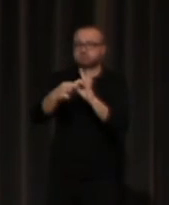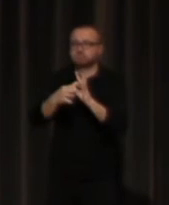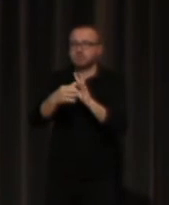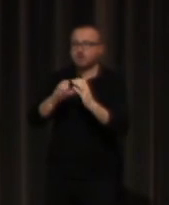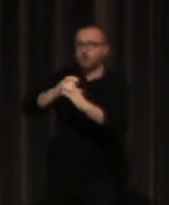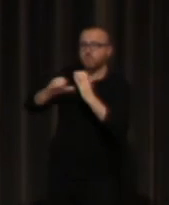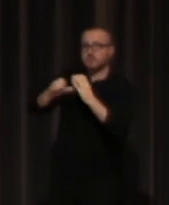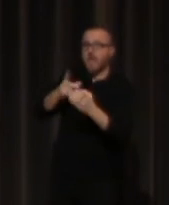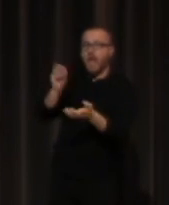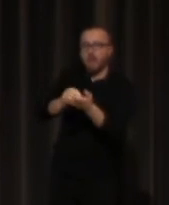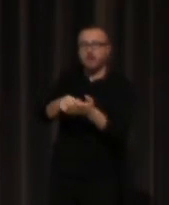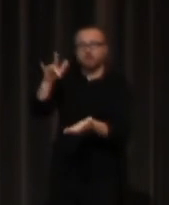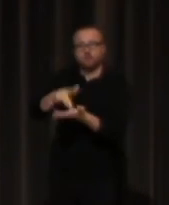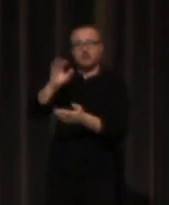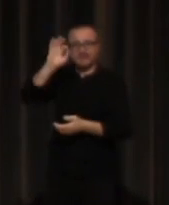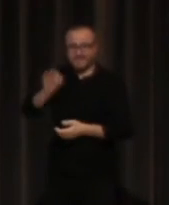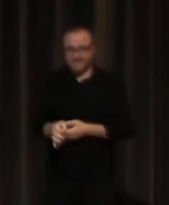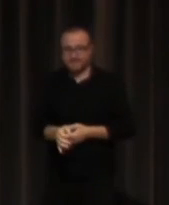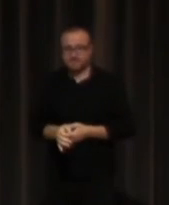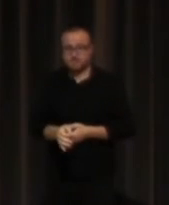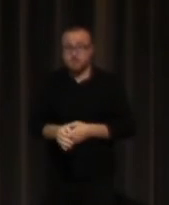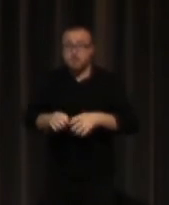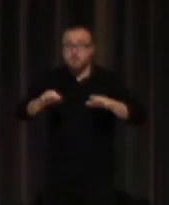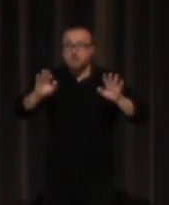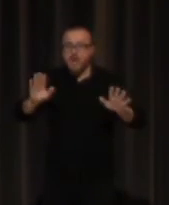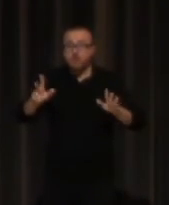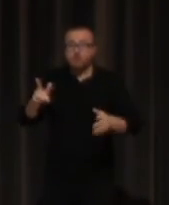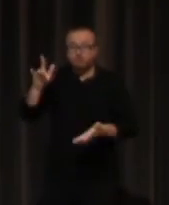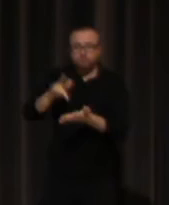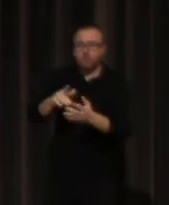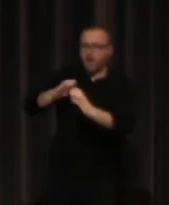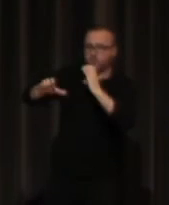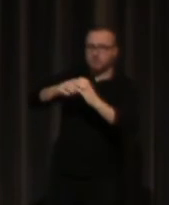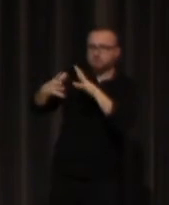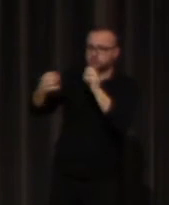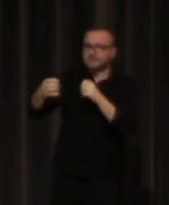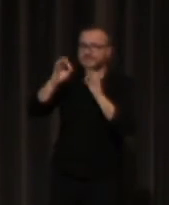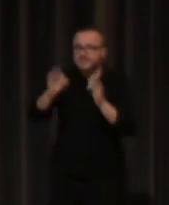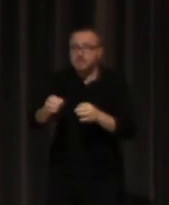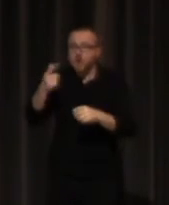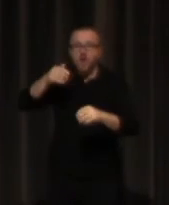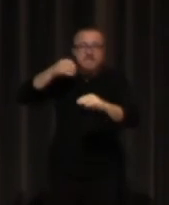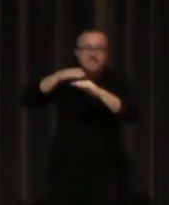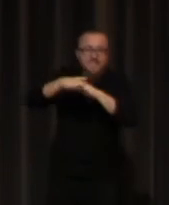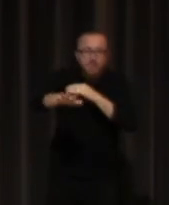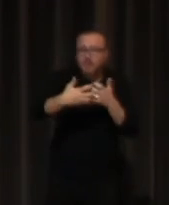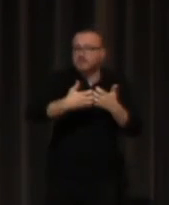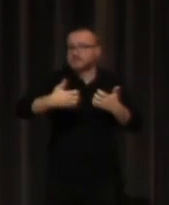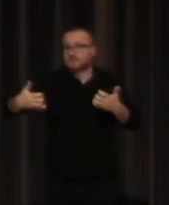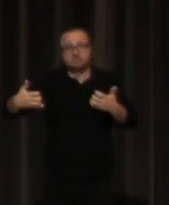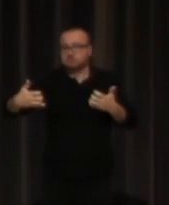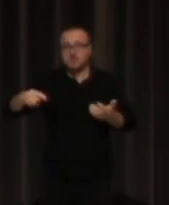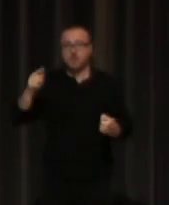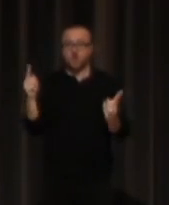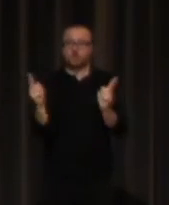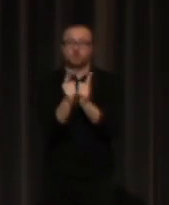es produeix. Però encara que passi això, no durarà. Serà un instant, perquè